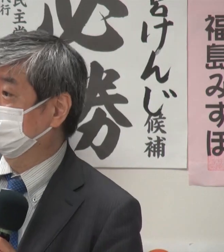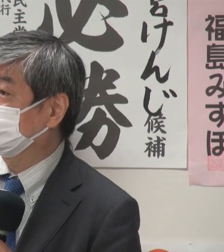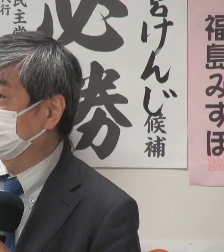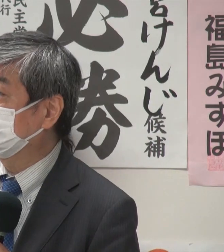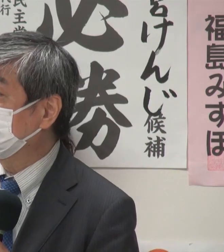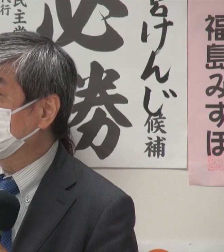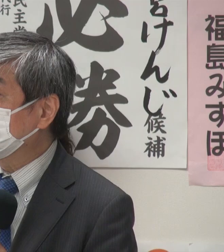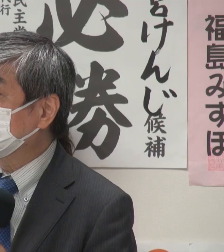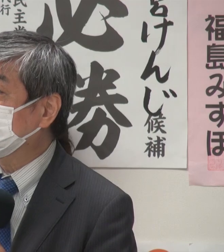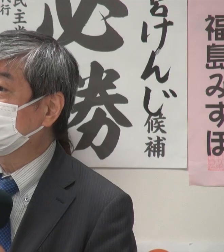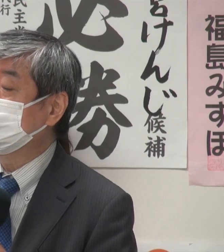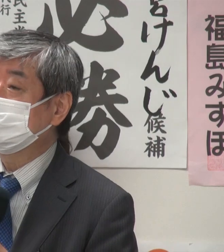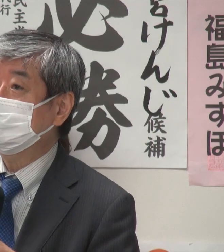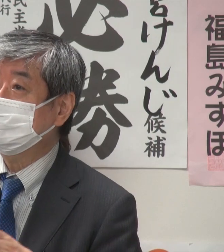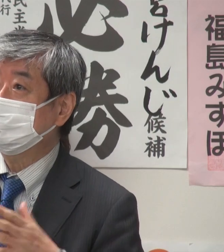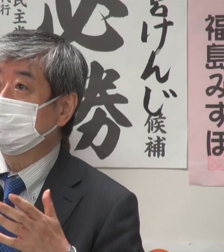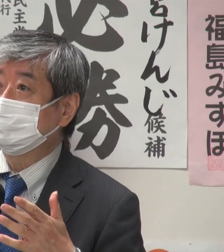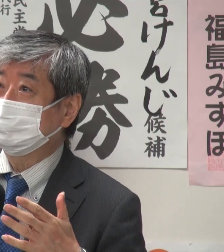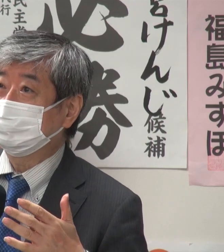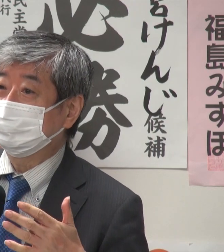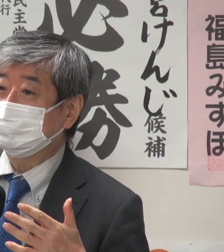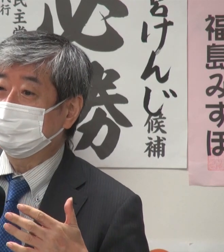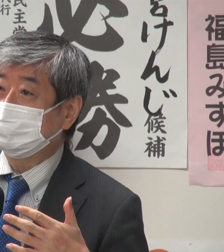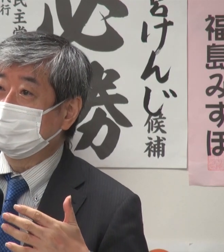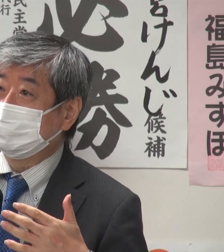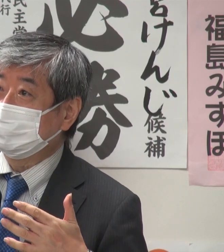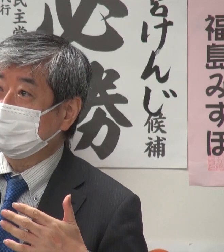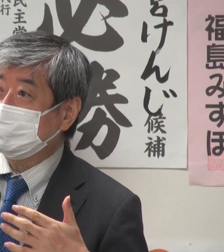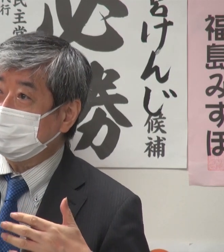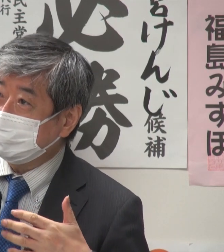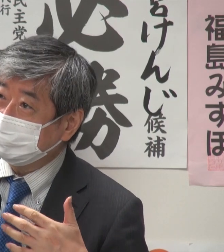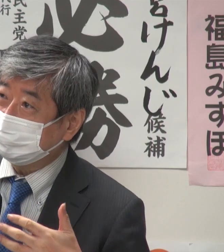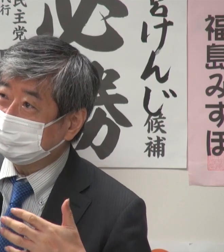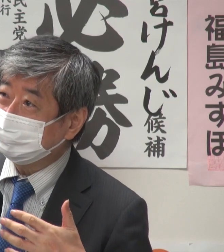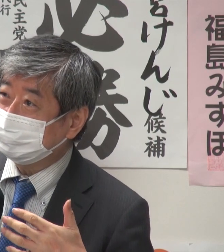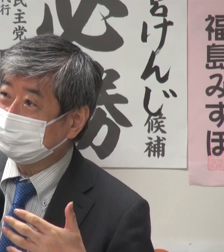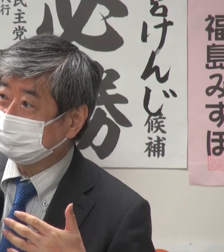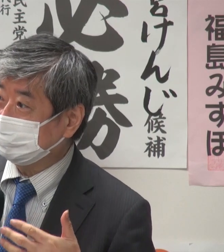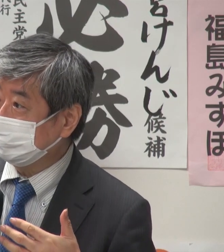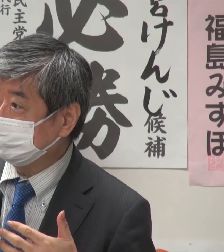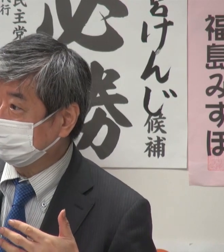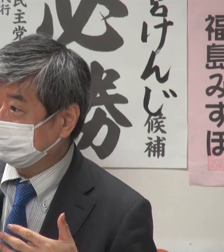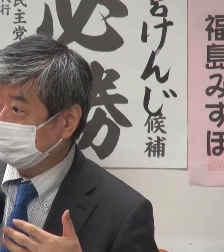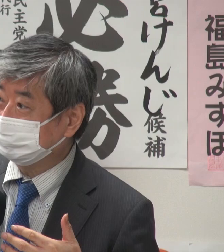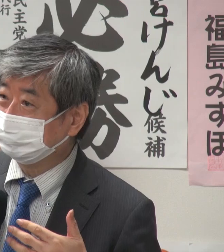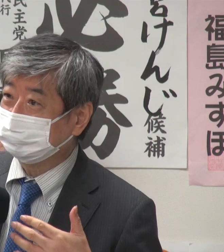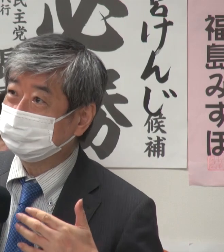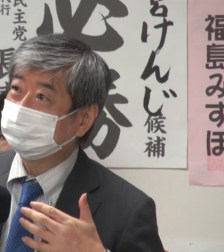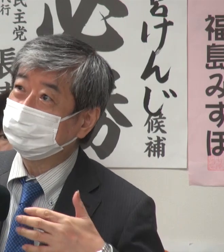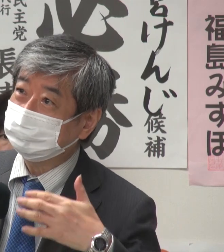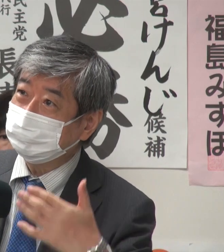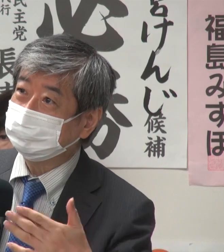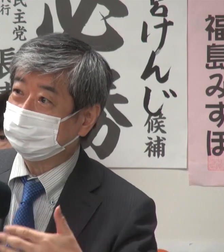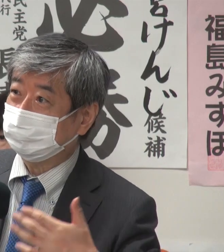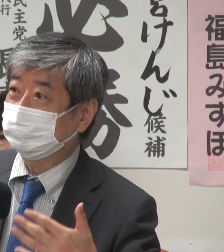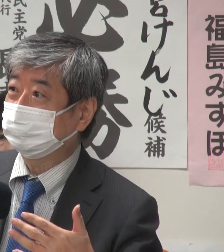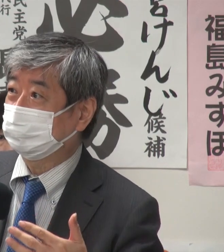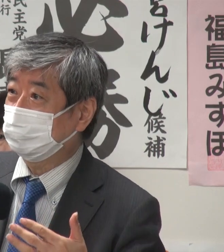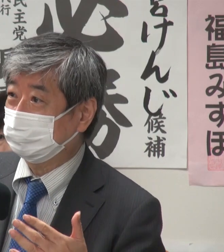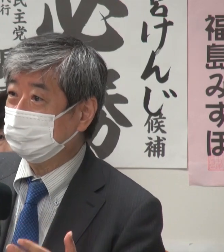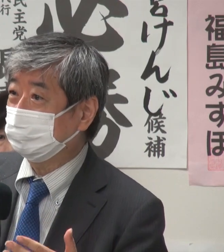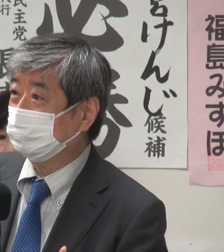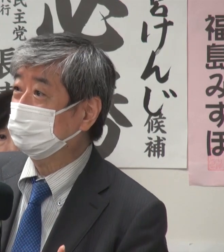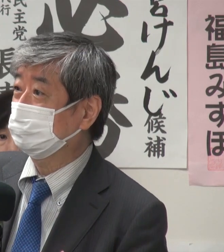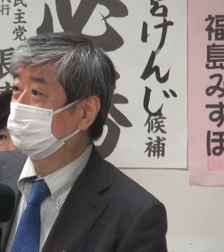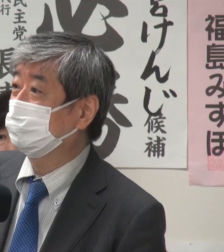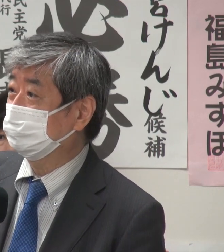じゃないかと思うんですよね。だからそういうやっぱ本当に争点に関してどういう違いがあるか